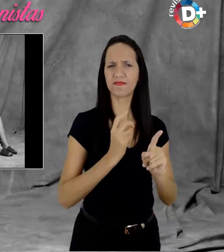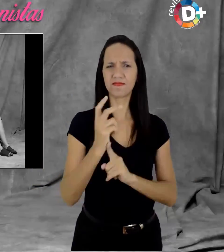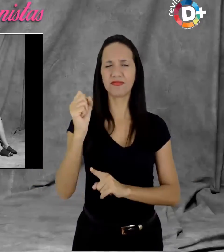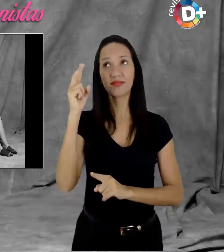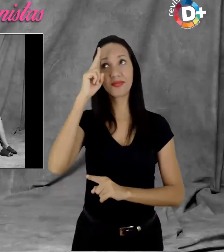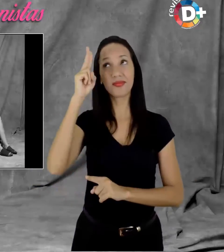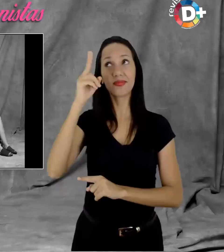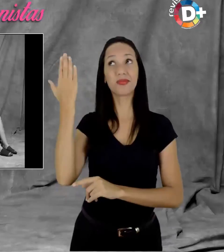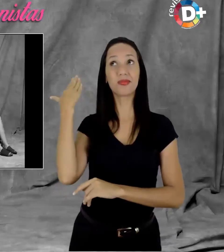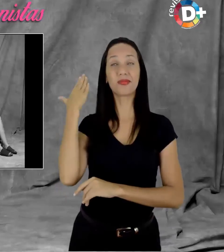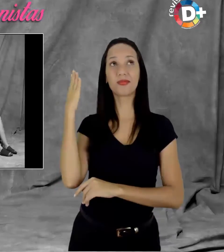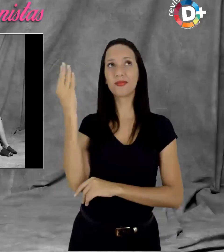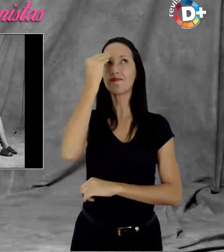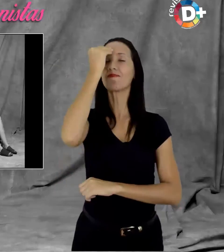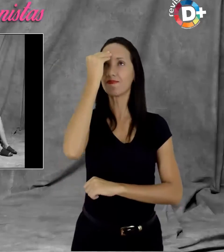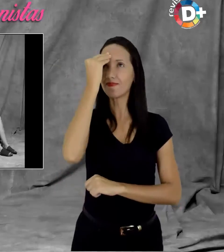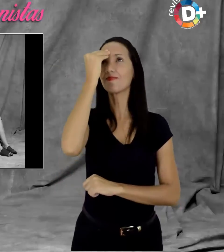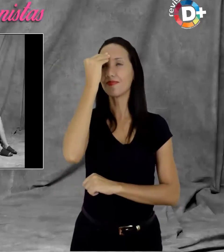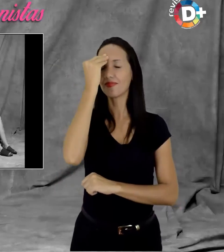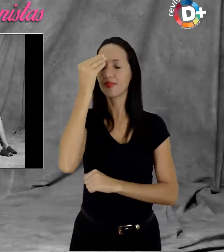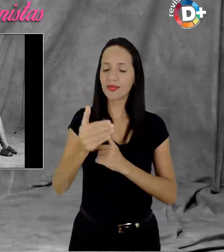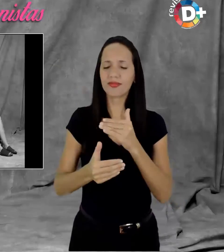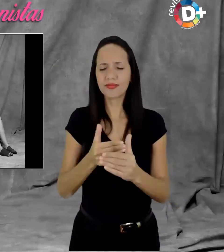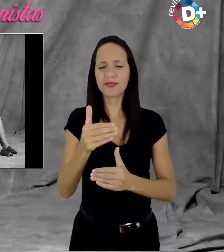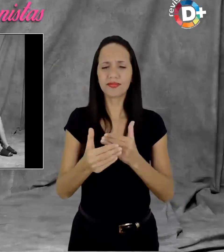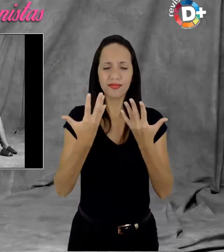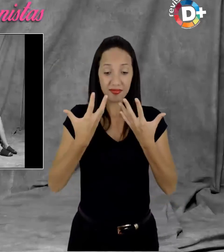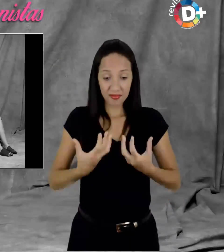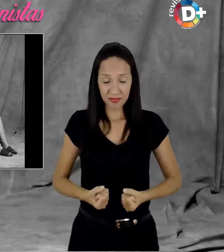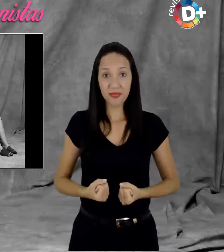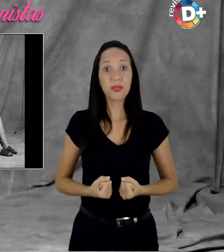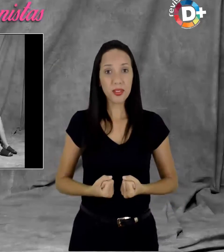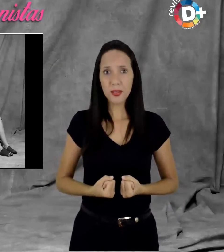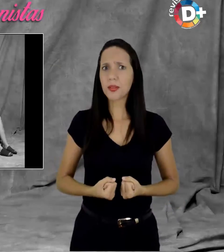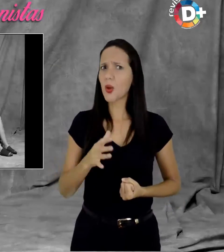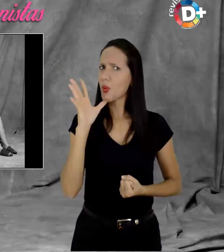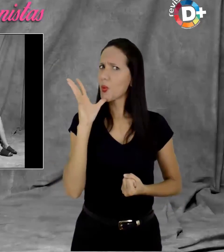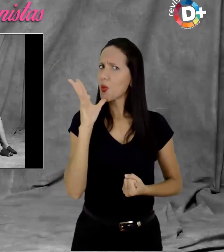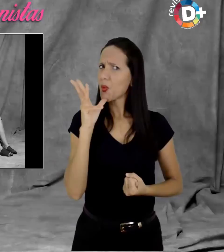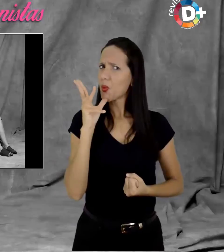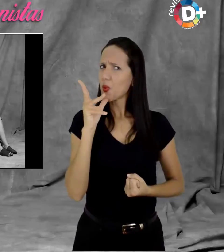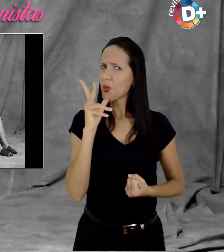muitas coisas. Relembra. Segundo ela, o processo de aceitação foi muito